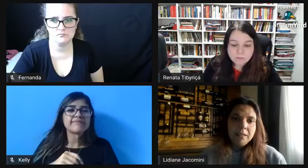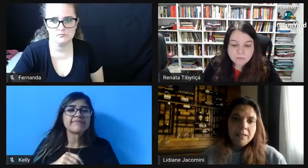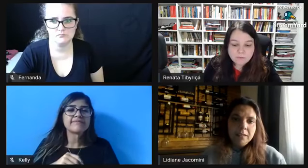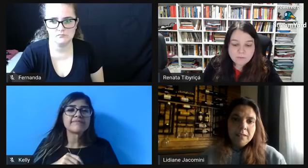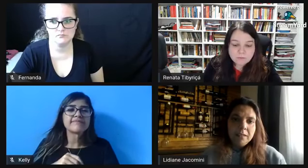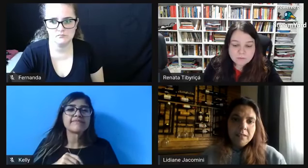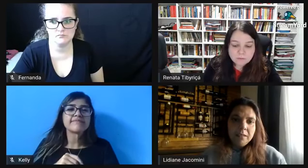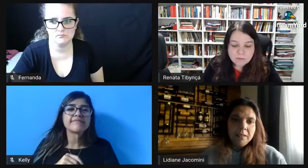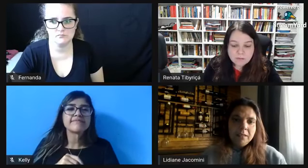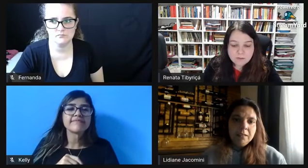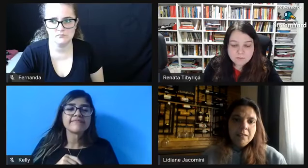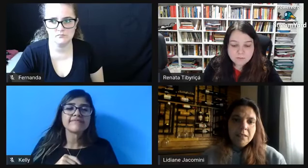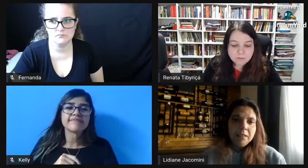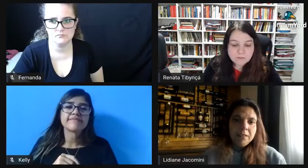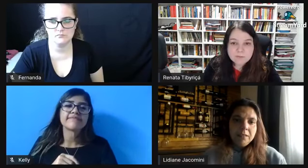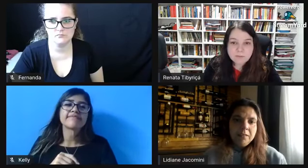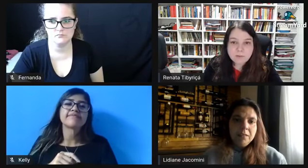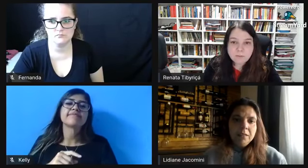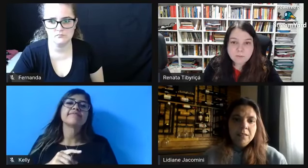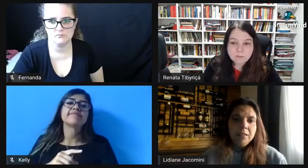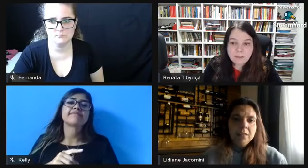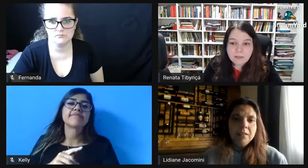o